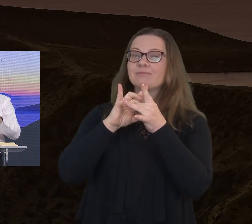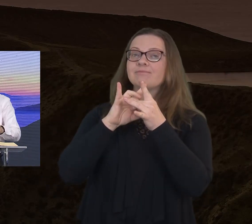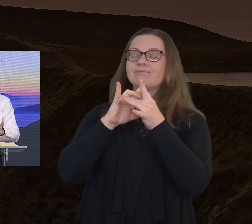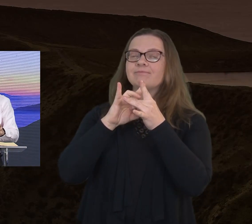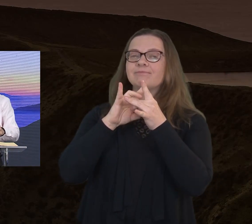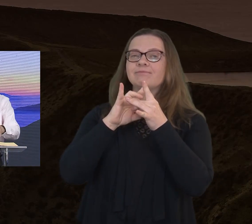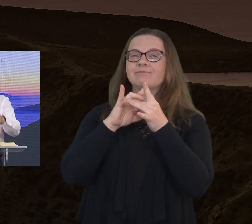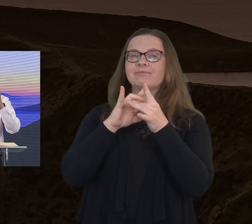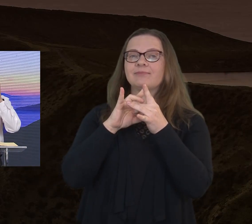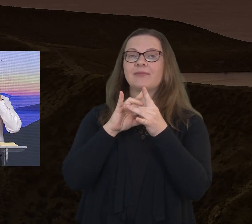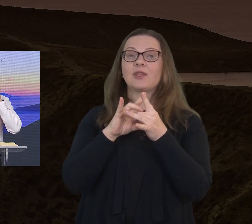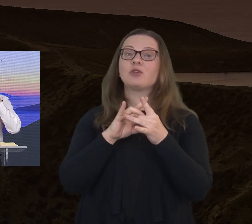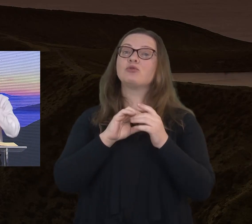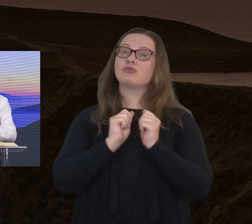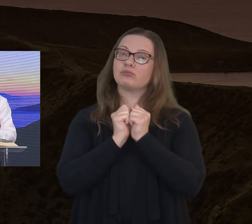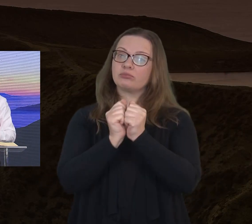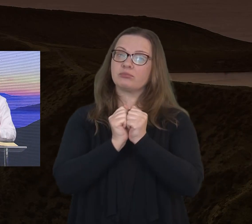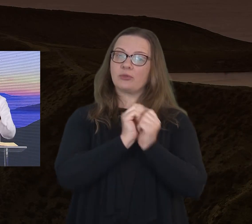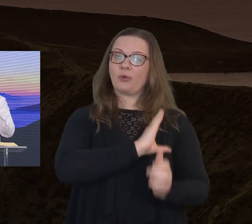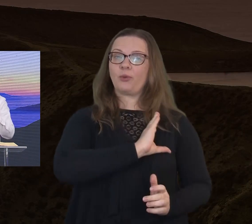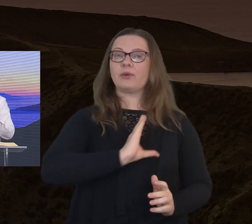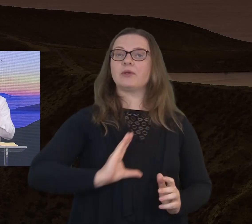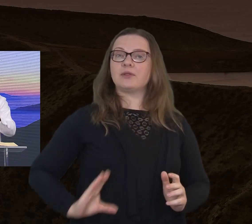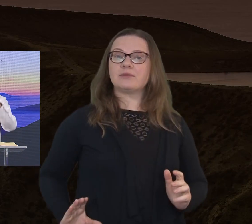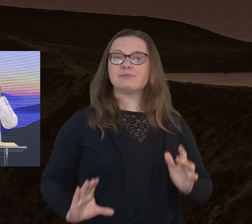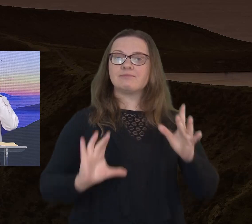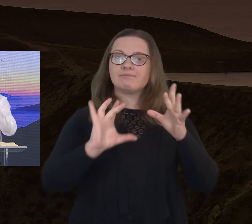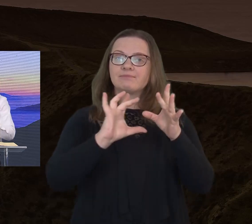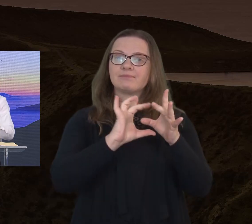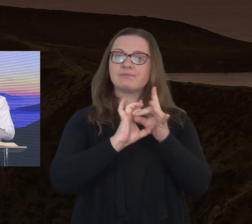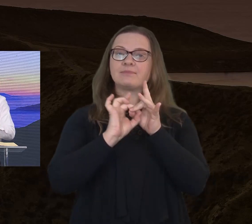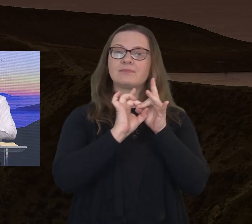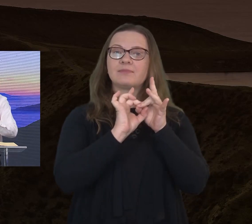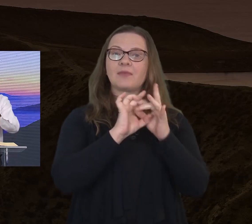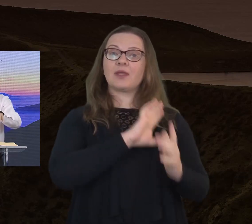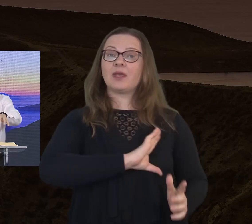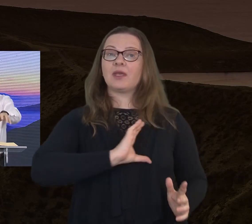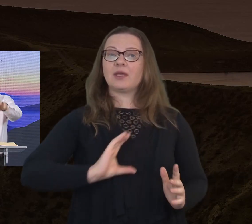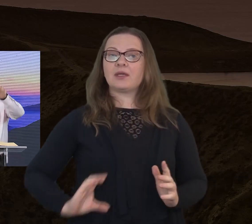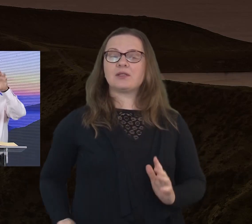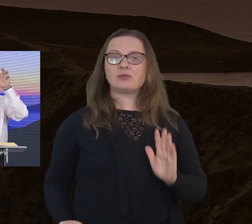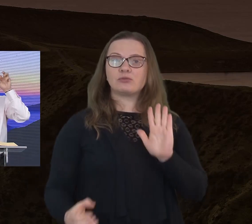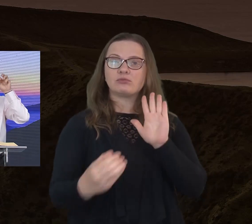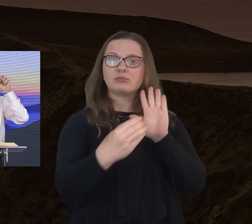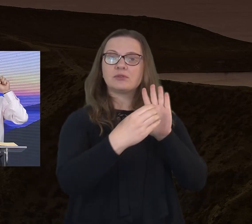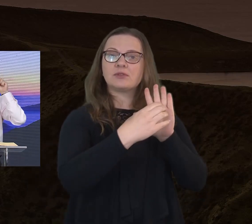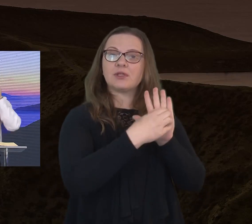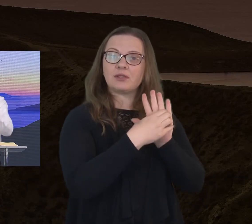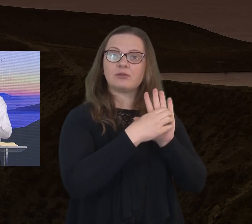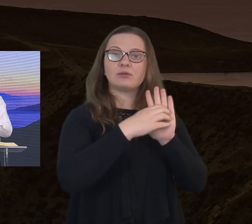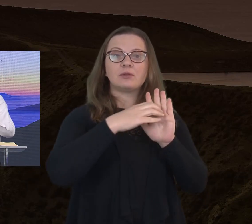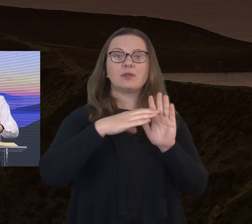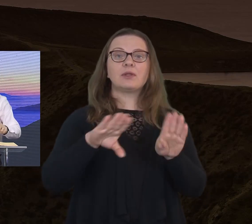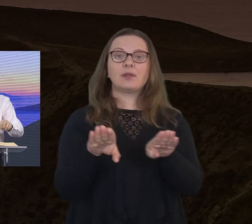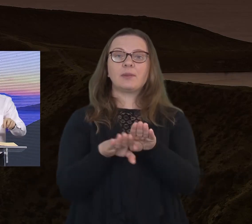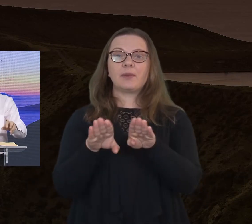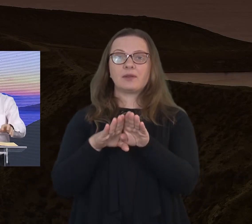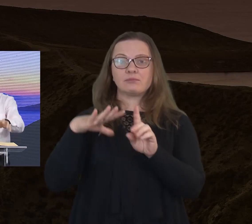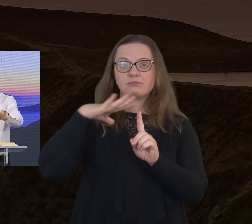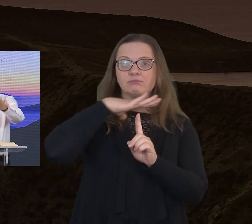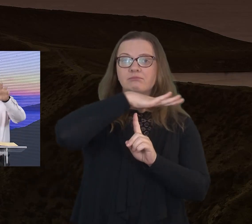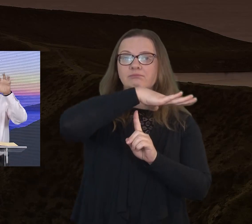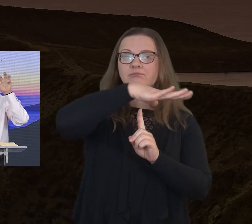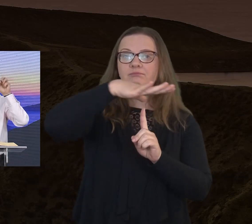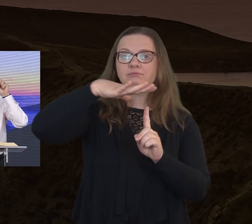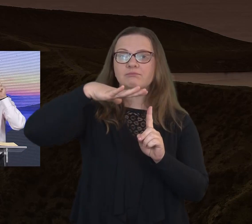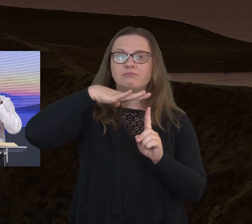em Deus por meio de Cristo. Cristo era o centro, Cristo era o cabeça, Cristo era